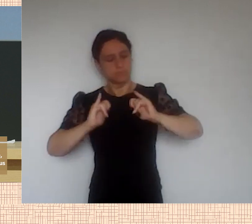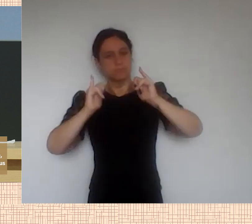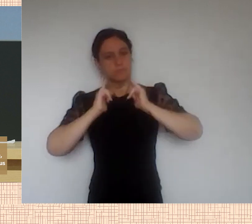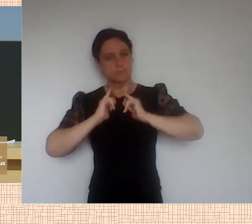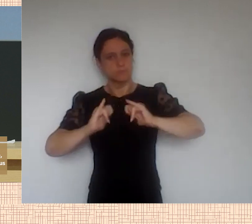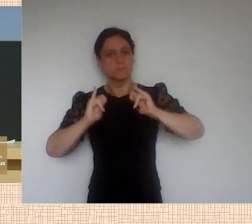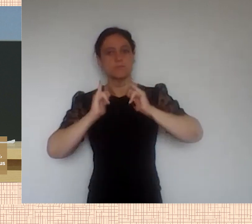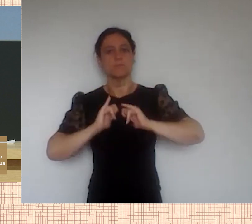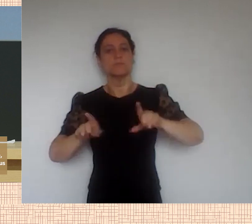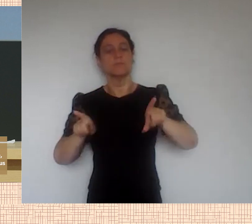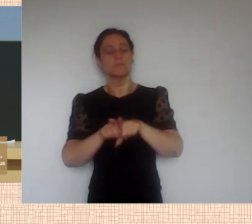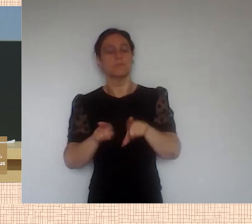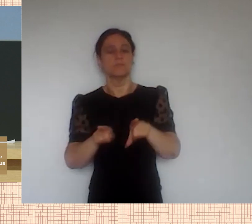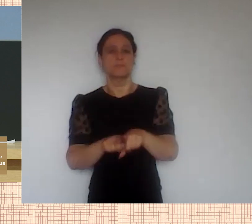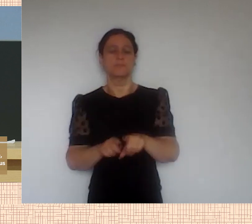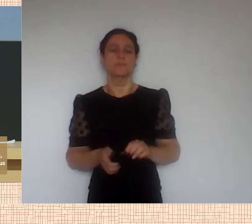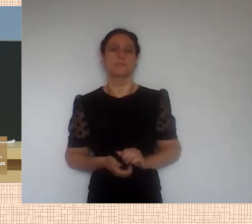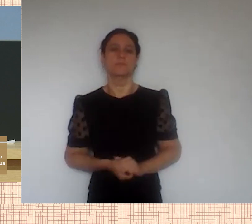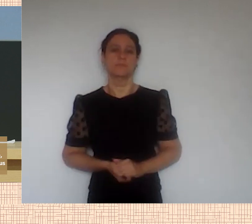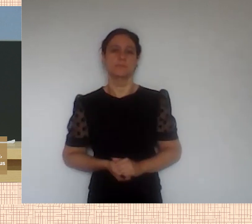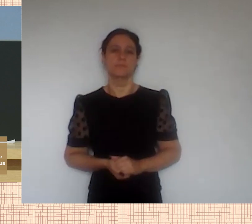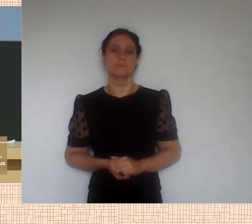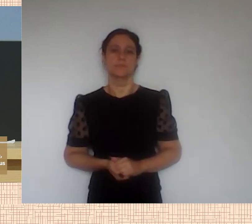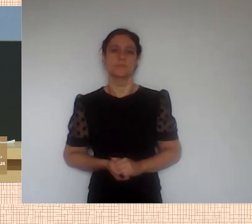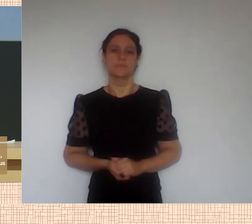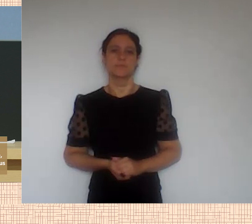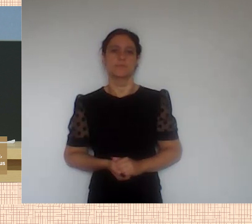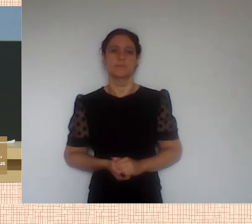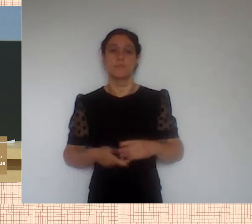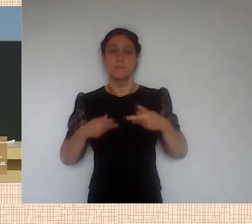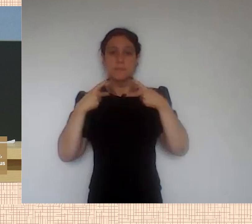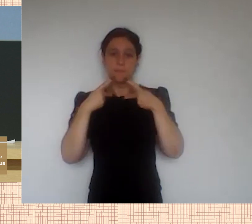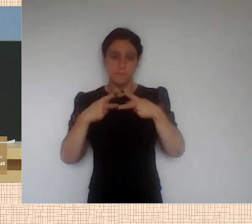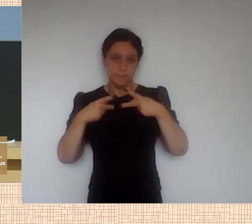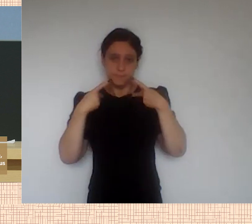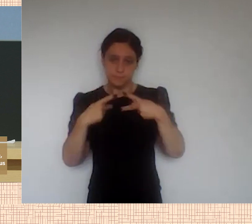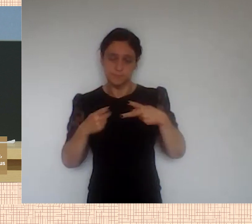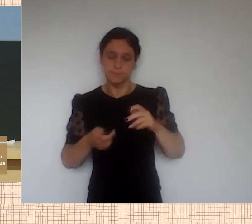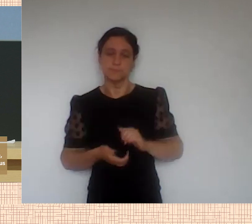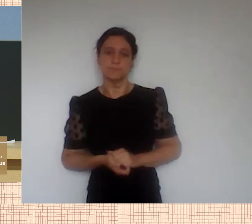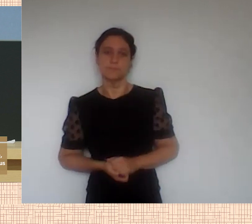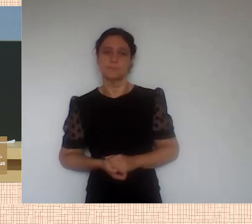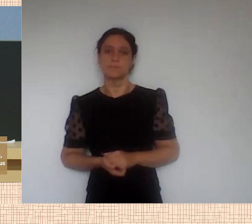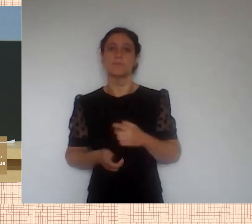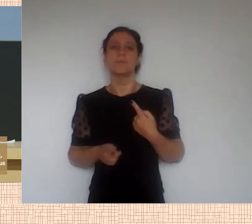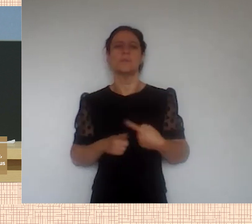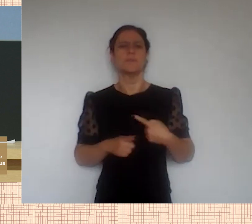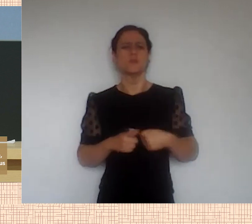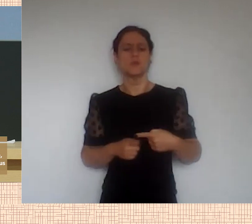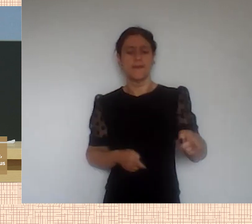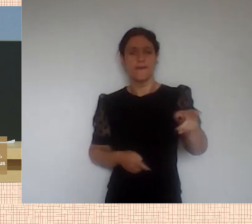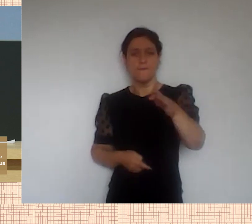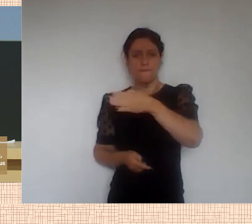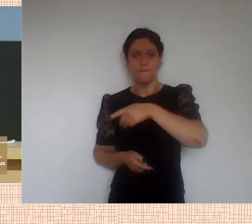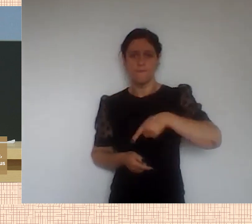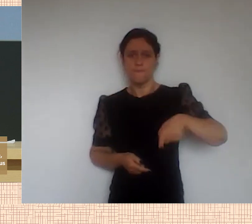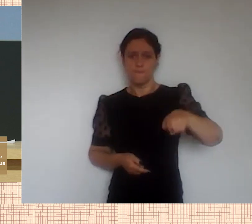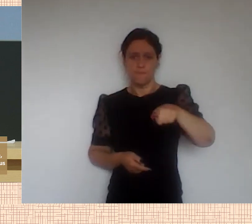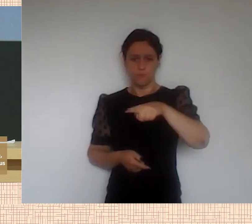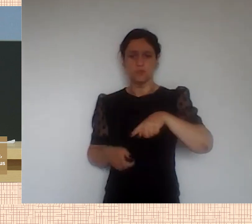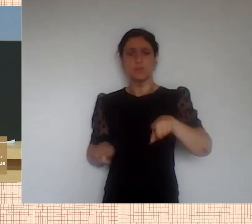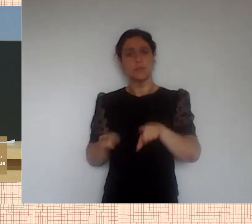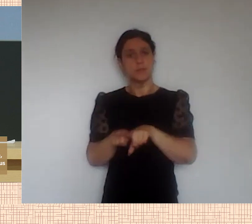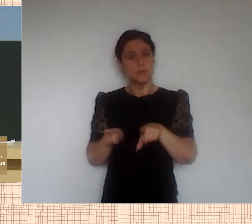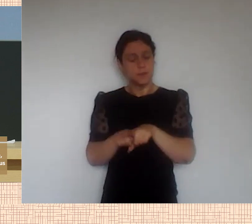para que vós igualmente mantenhais comunhão conosco. Como manter comunhão com